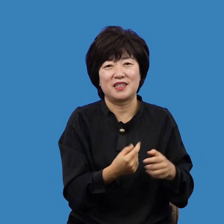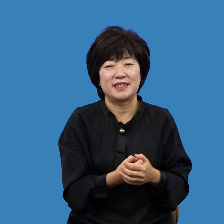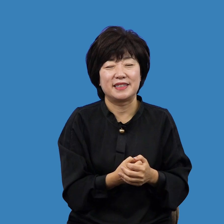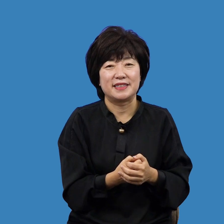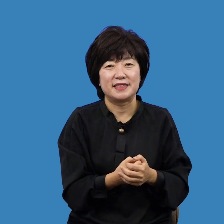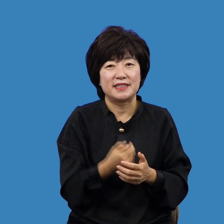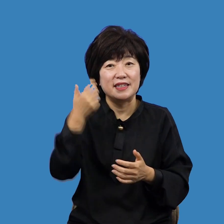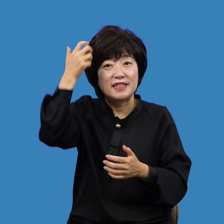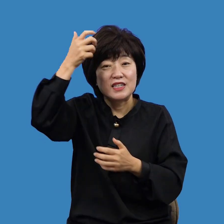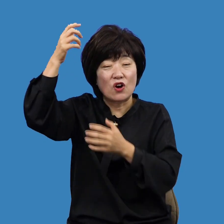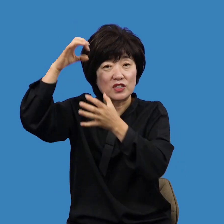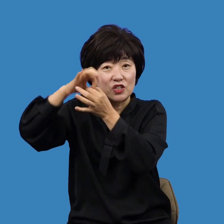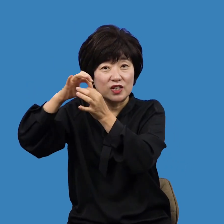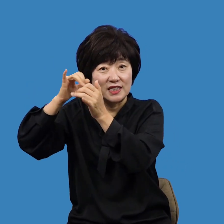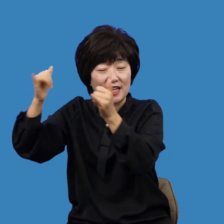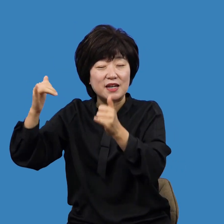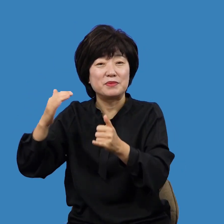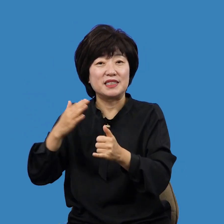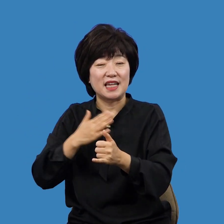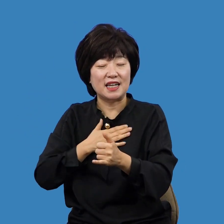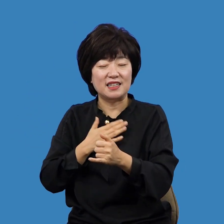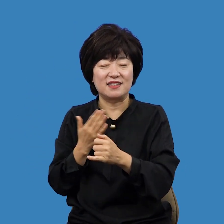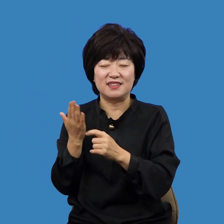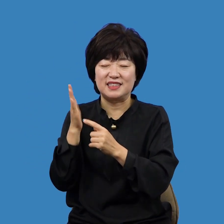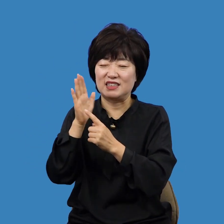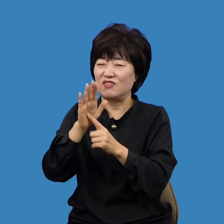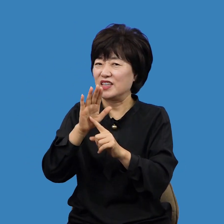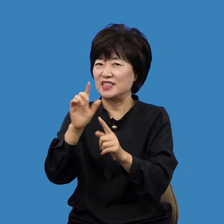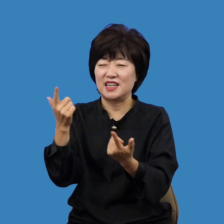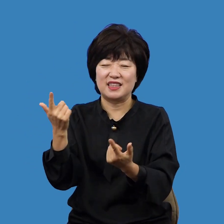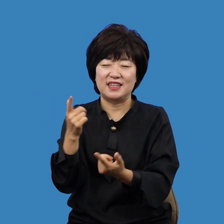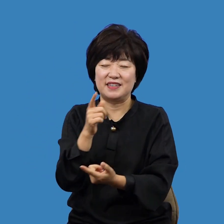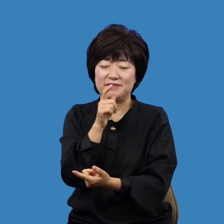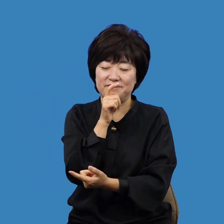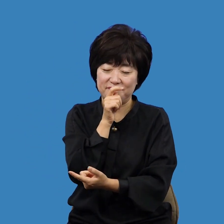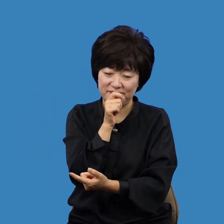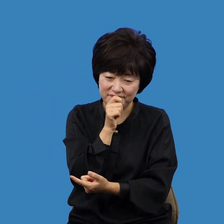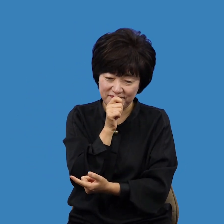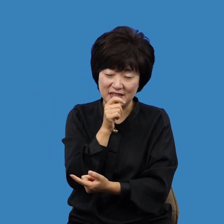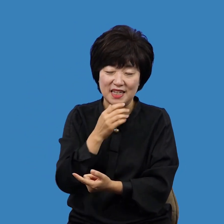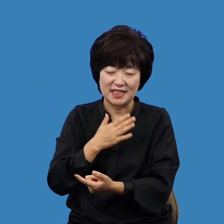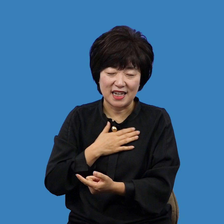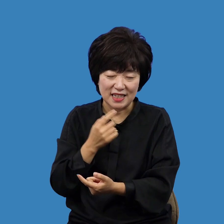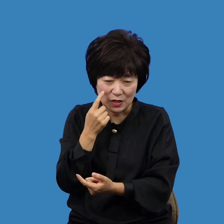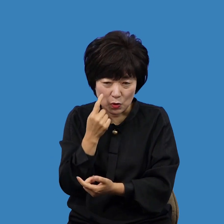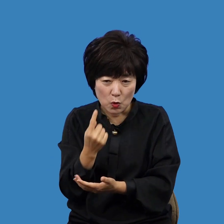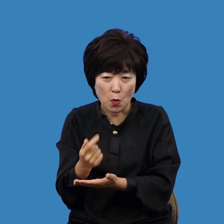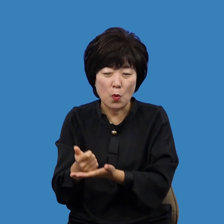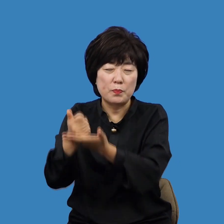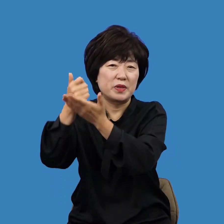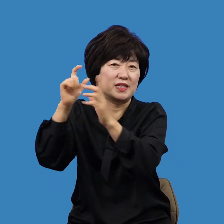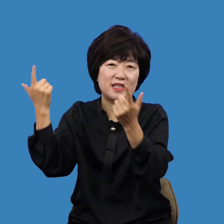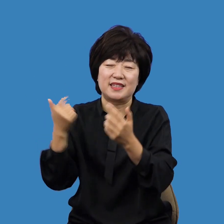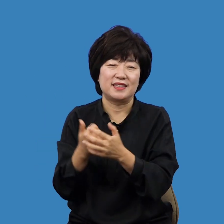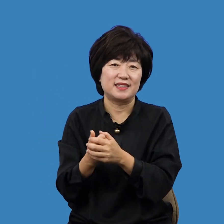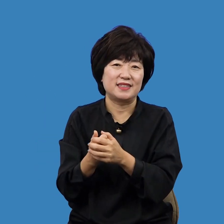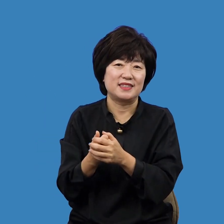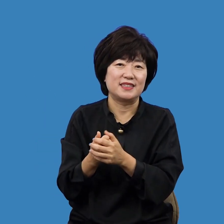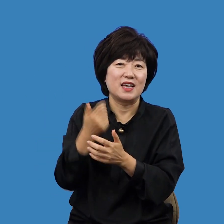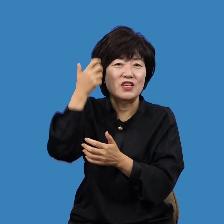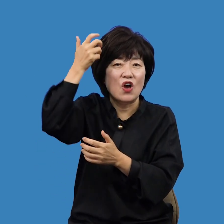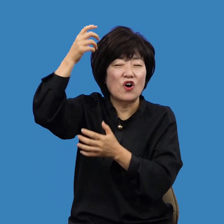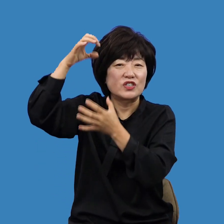영적인 사람은 여러분 자기를 드러내지 않습니다. 영적인 사람은 자기를 높이지 않아요. 영적인